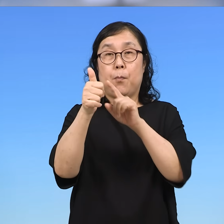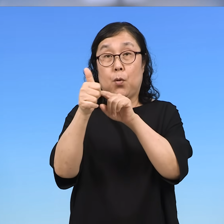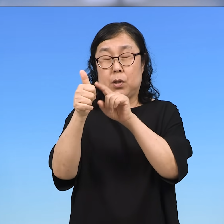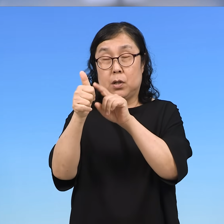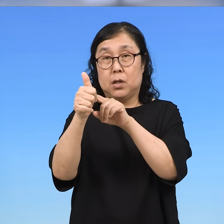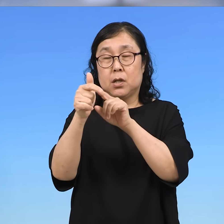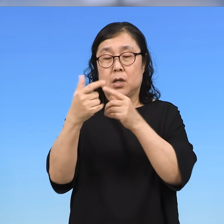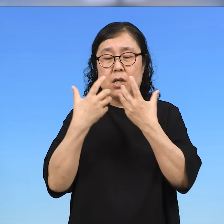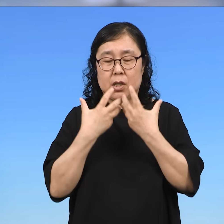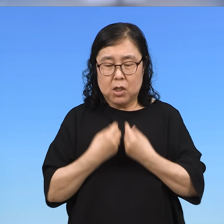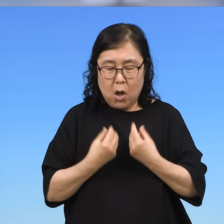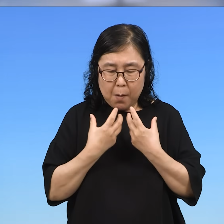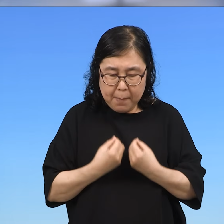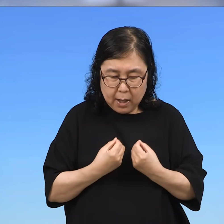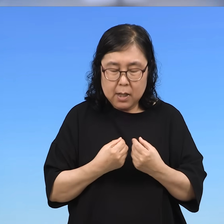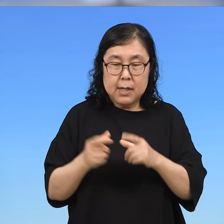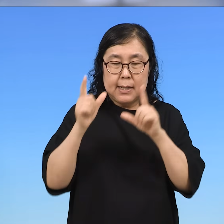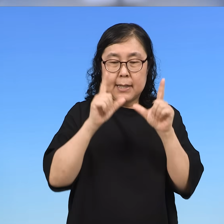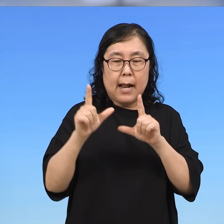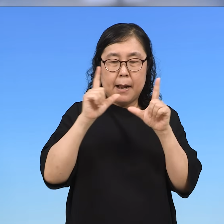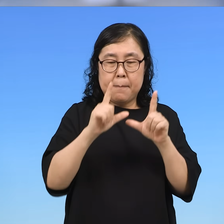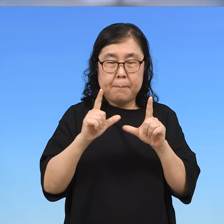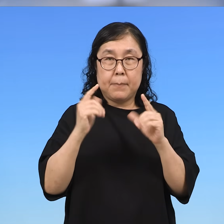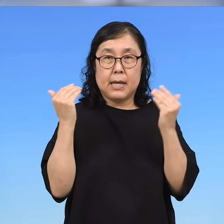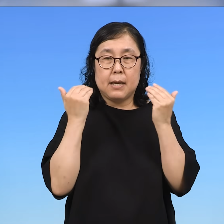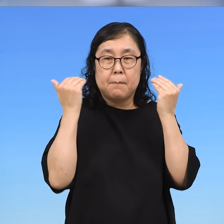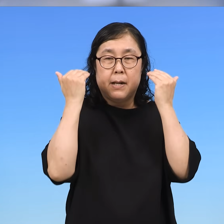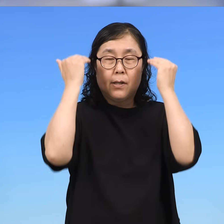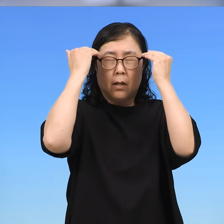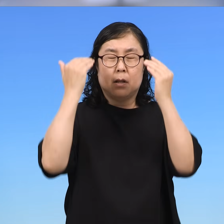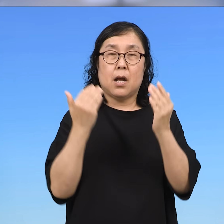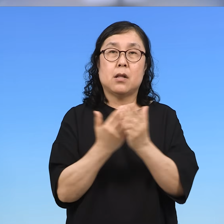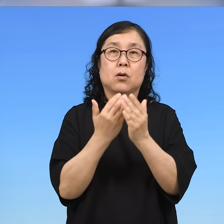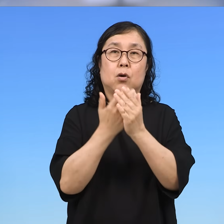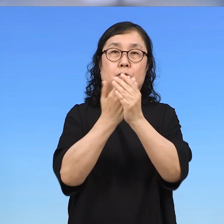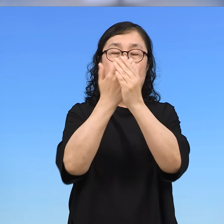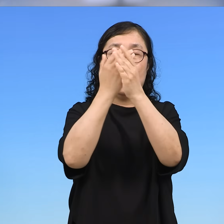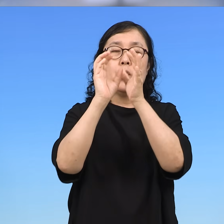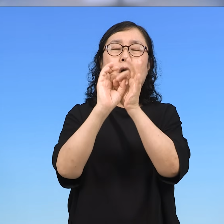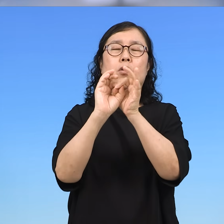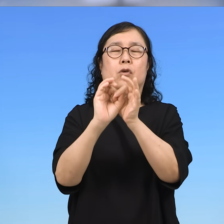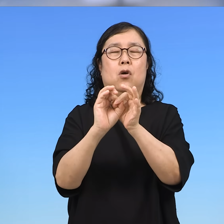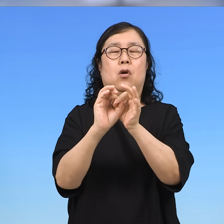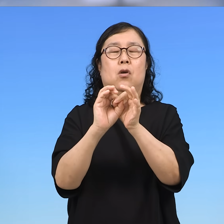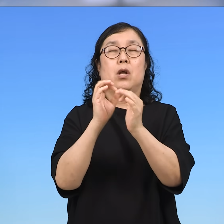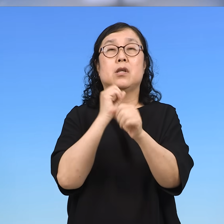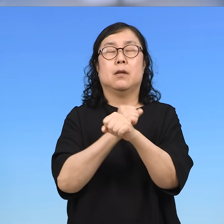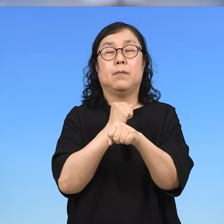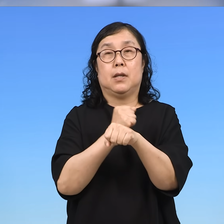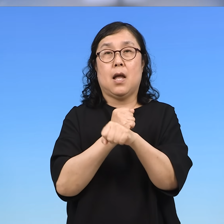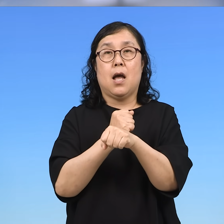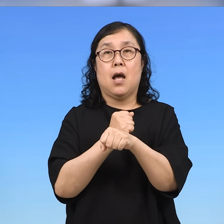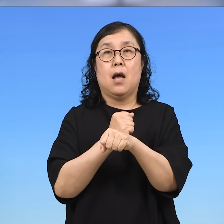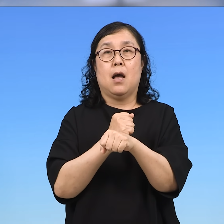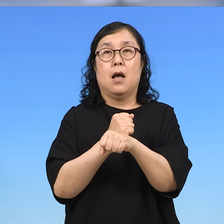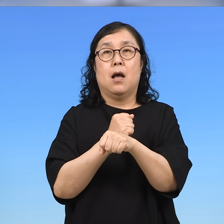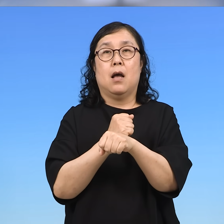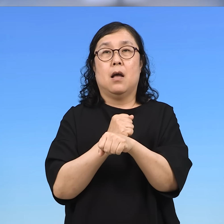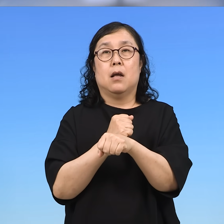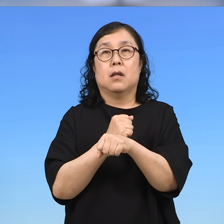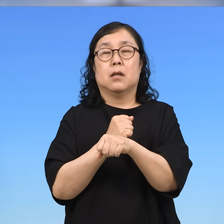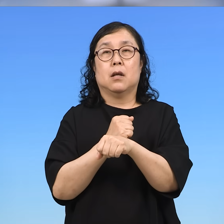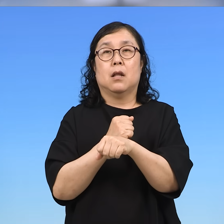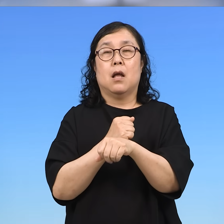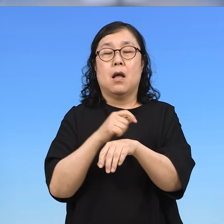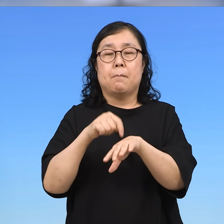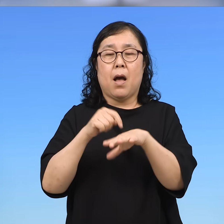그 절망적인 일을 인생의 성숙으로 연결을 시켰다는, 이 너무 참 기왕의